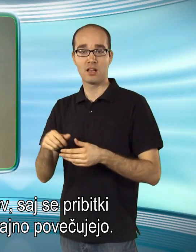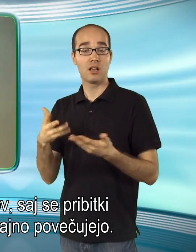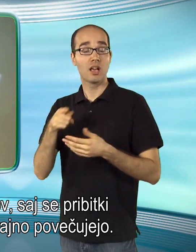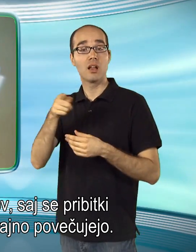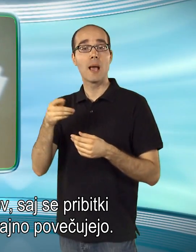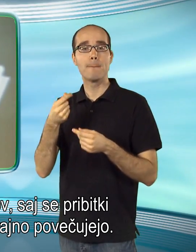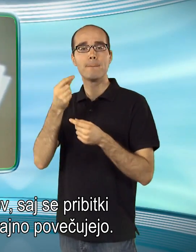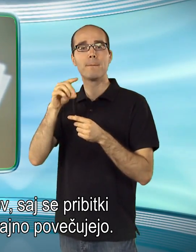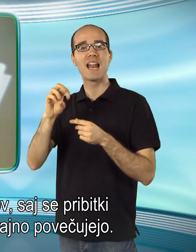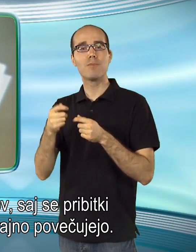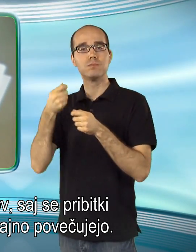vztrajno povečujejo.